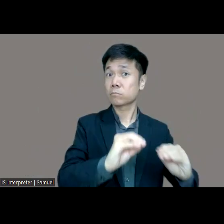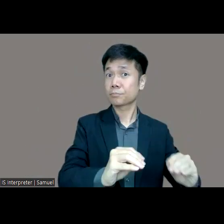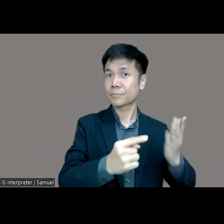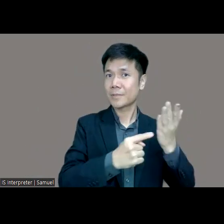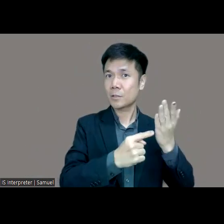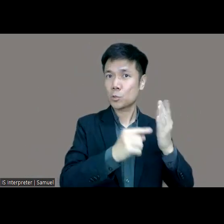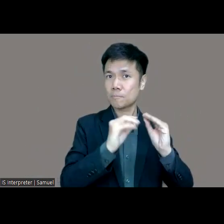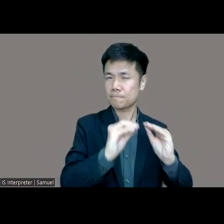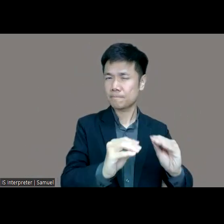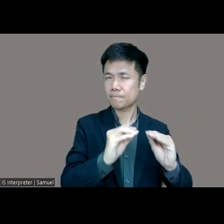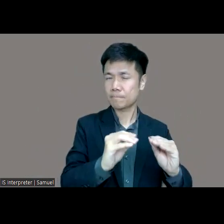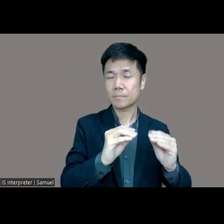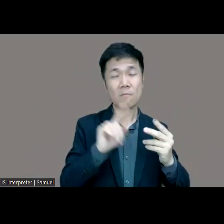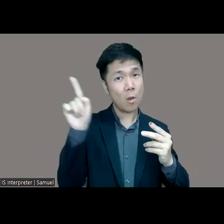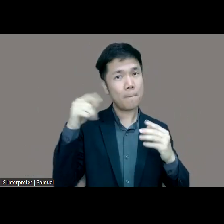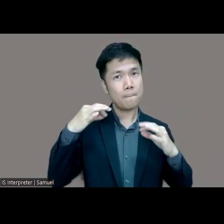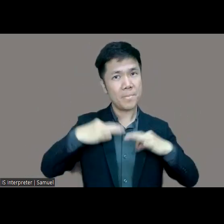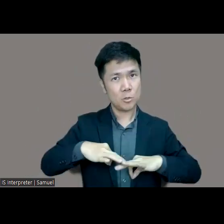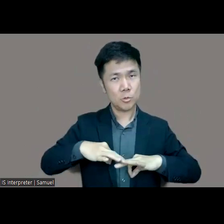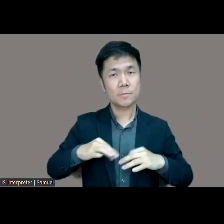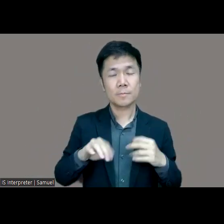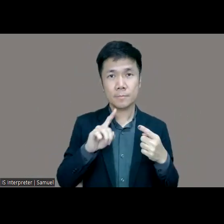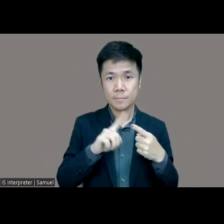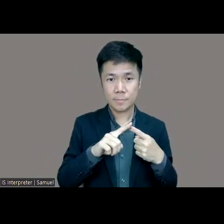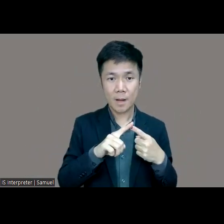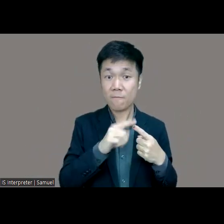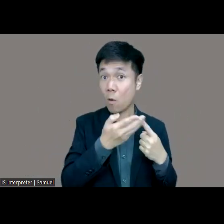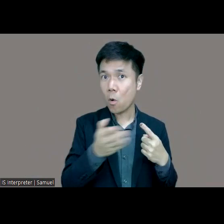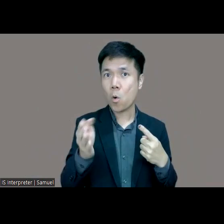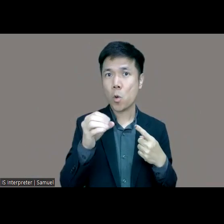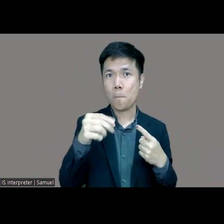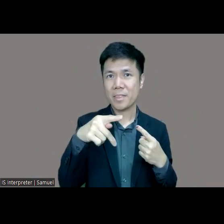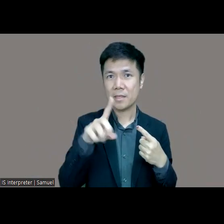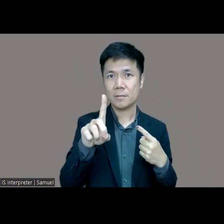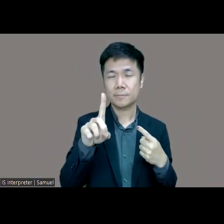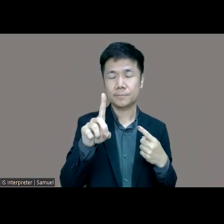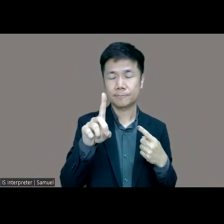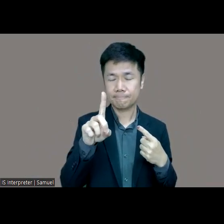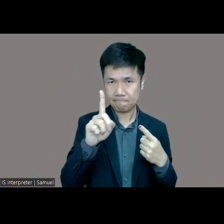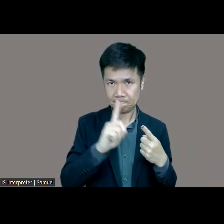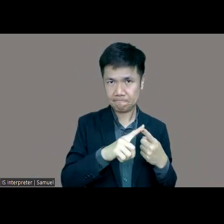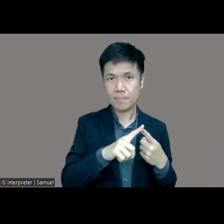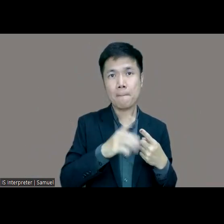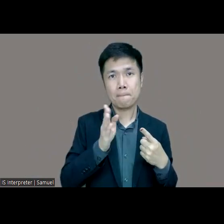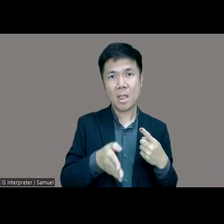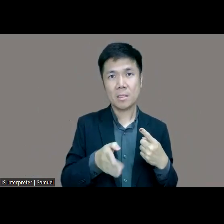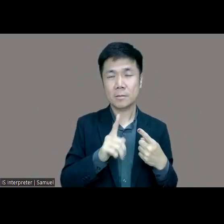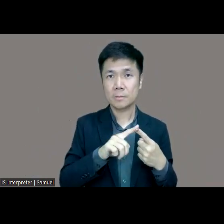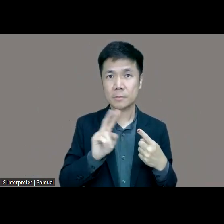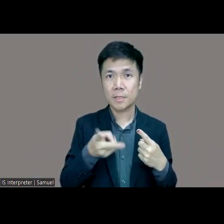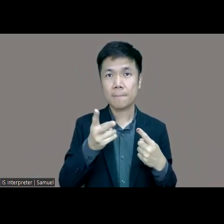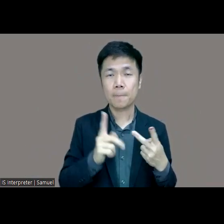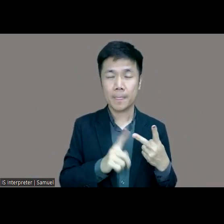mentionner le renforcement de capacité des fonctions